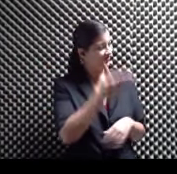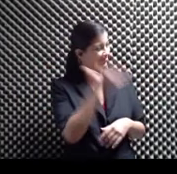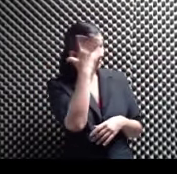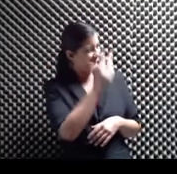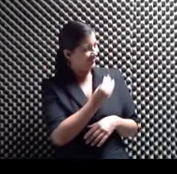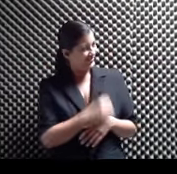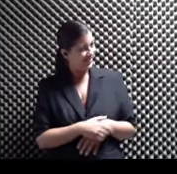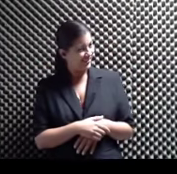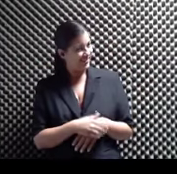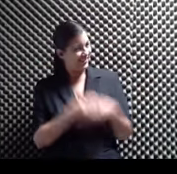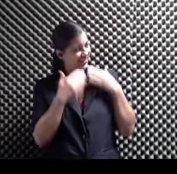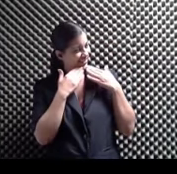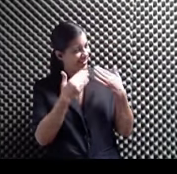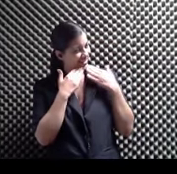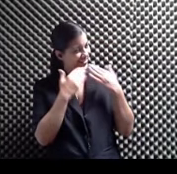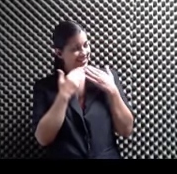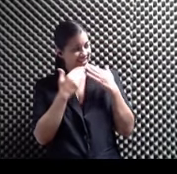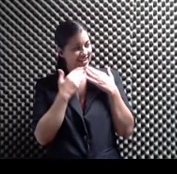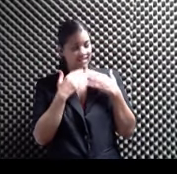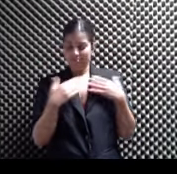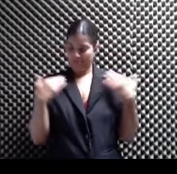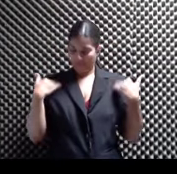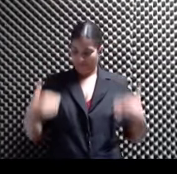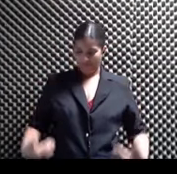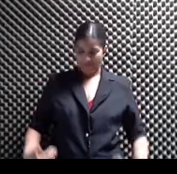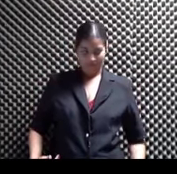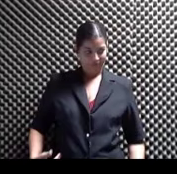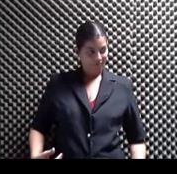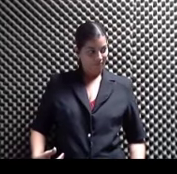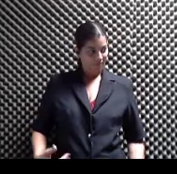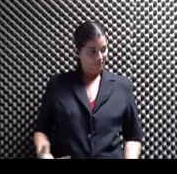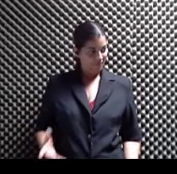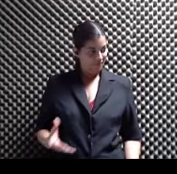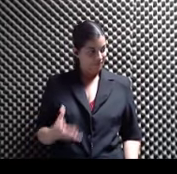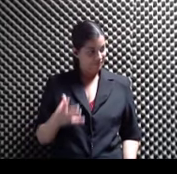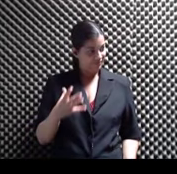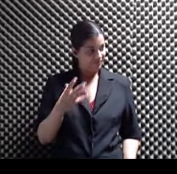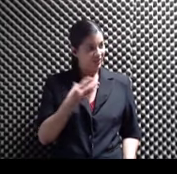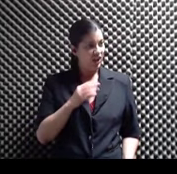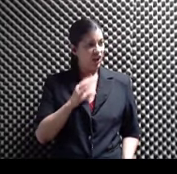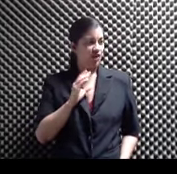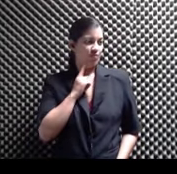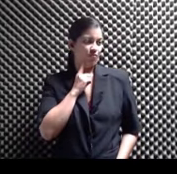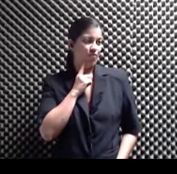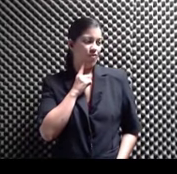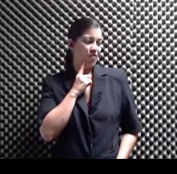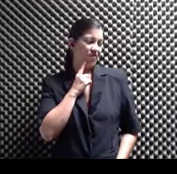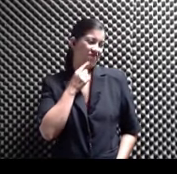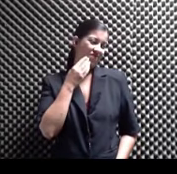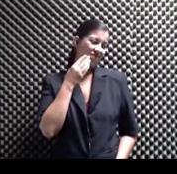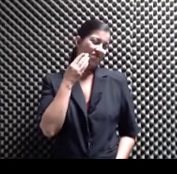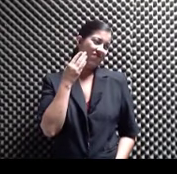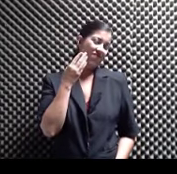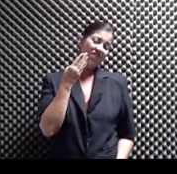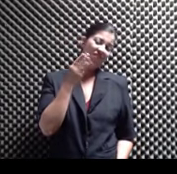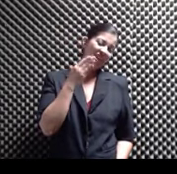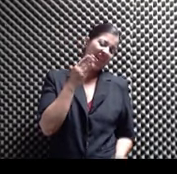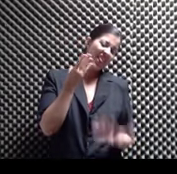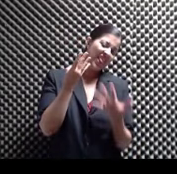Ay, muchas gracias. Eso es como un conjunto en un. Está medio náutico. Verde, azuloso. No,